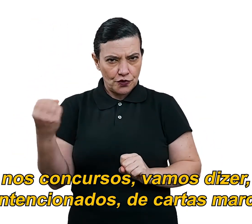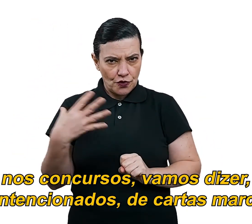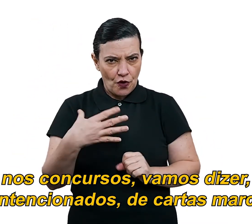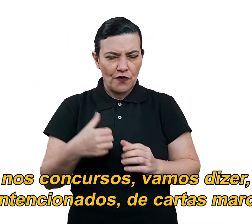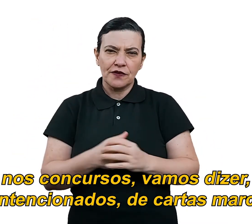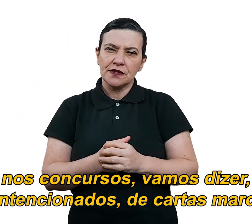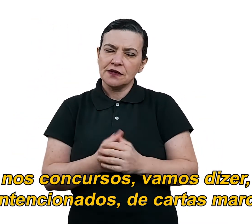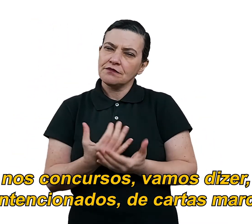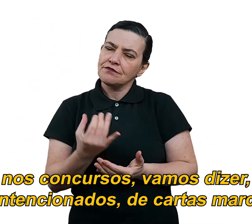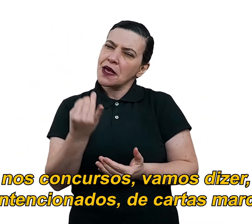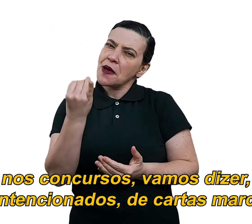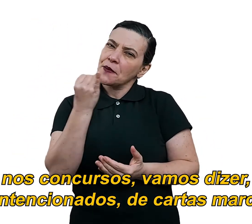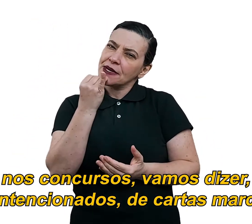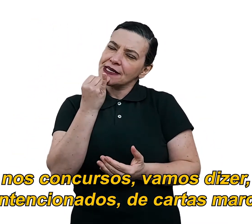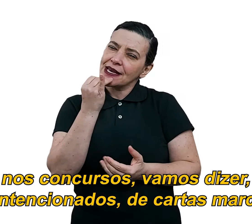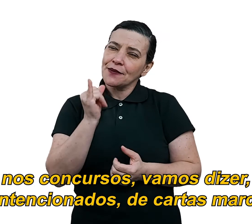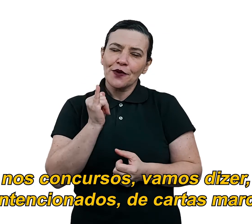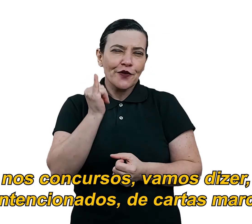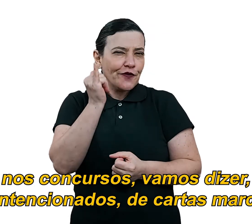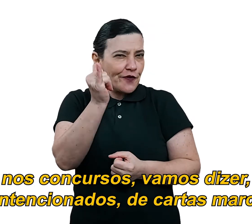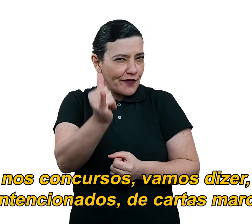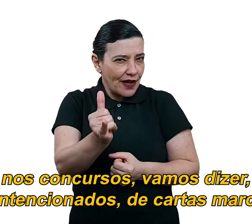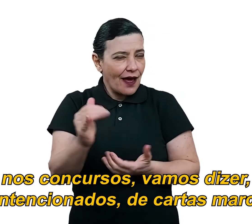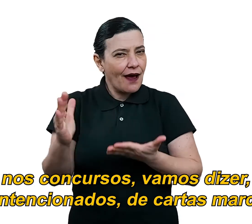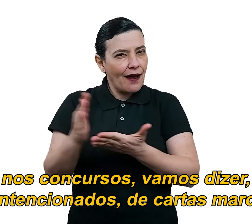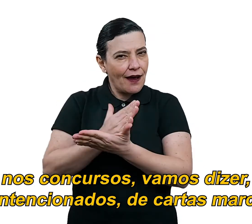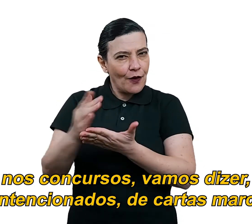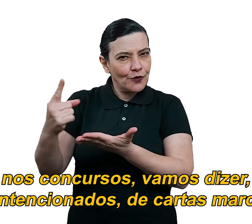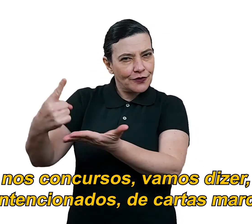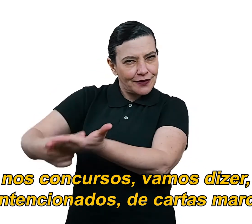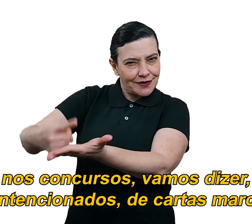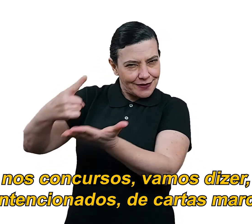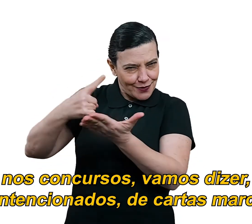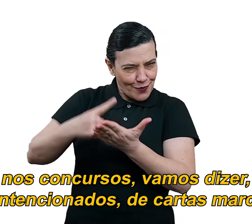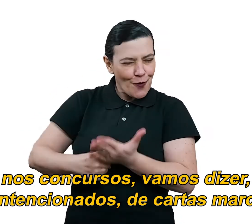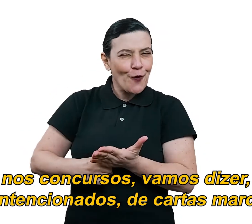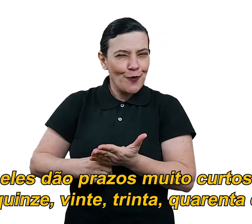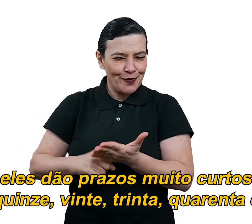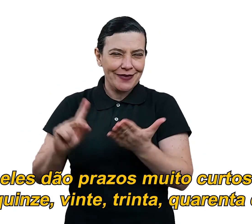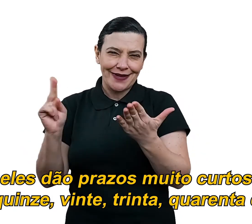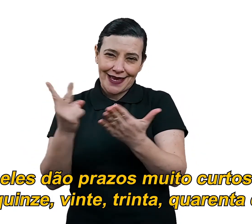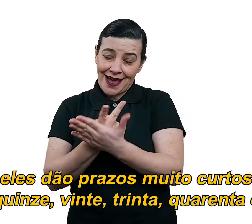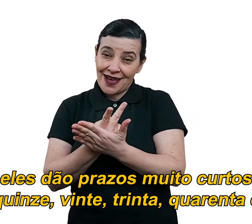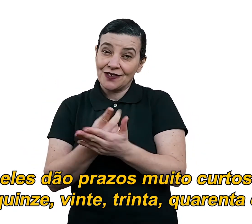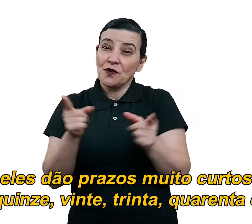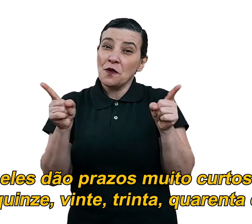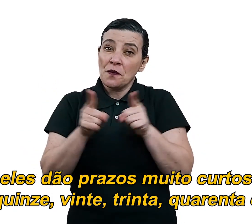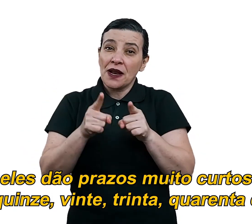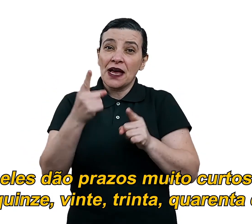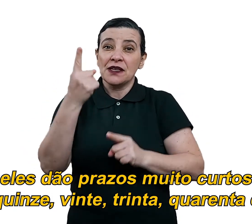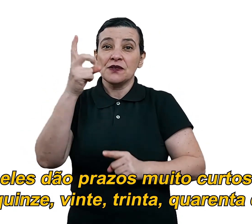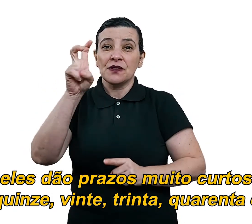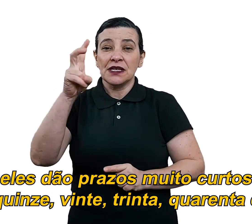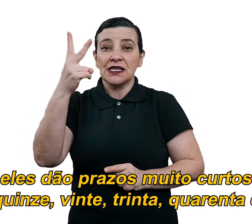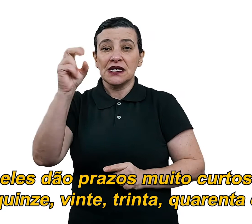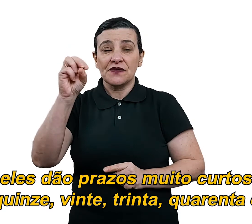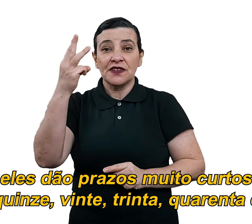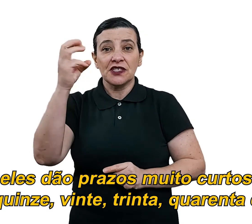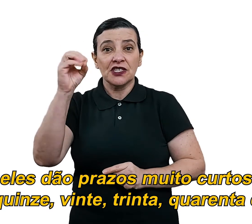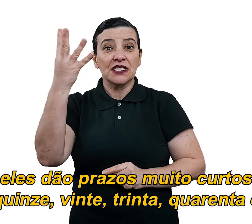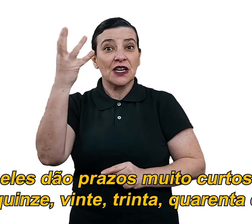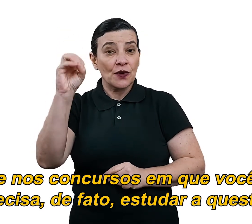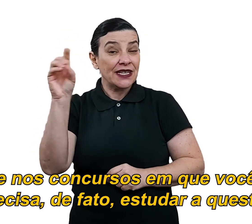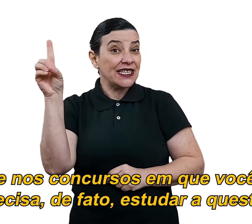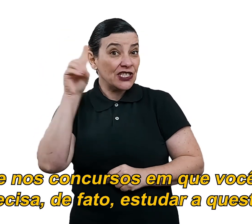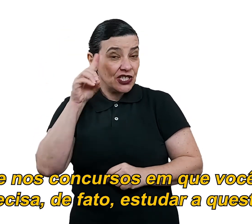nos concursos, vamos dizer, que eu diria, mal intencionados de cartas marcadas, eles dão prazos muito curtos, de 15, 20, 30,